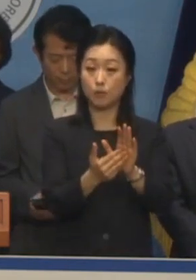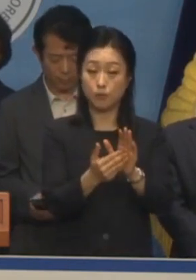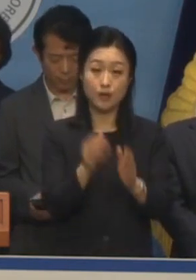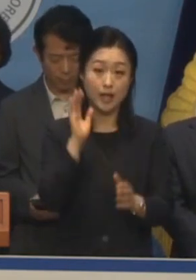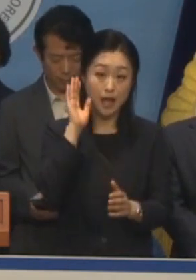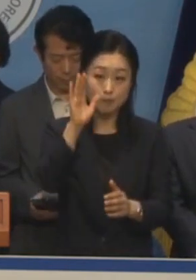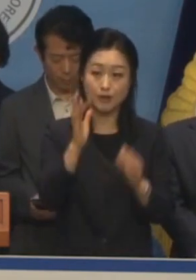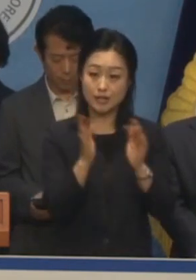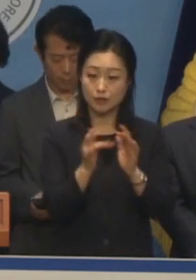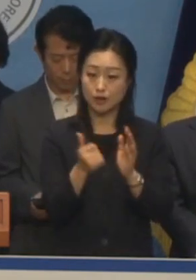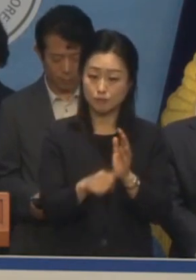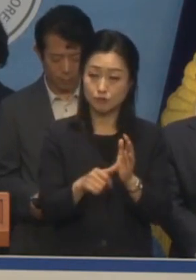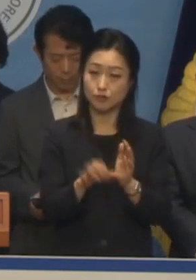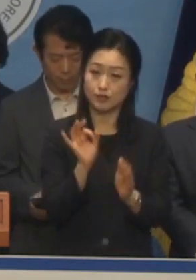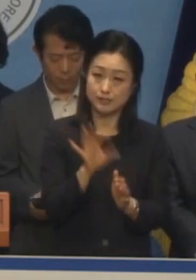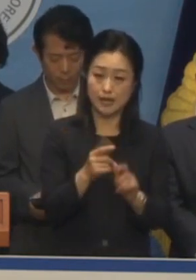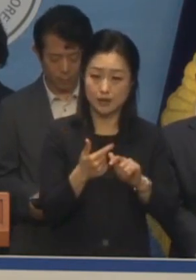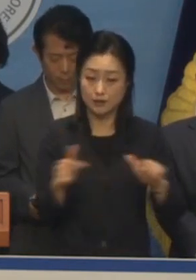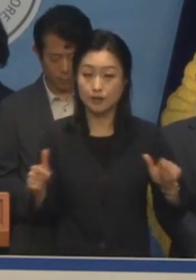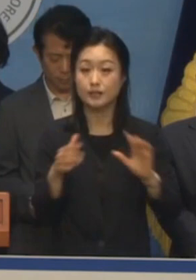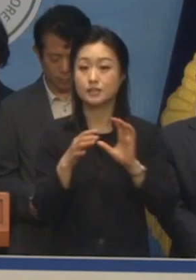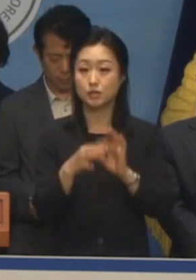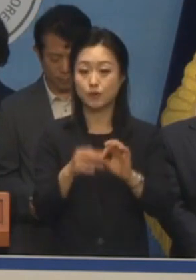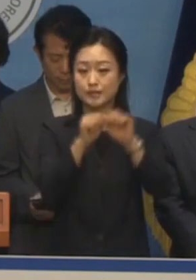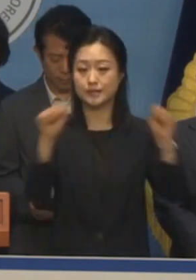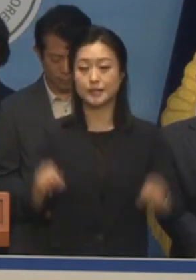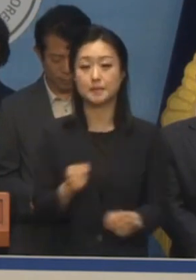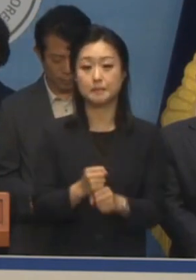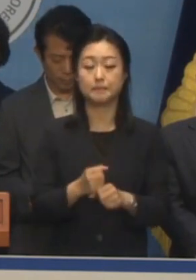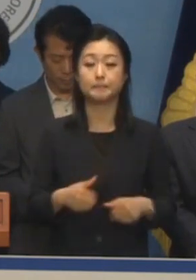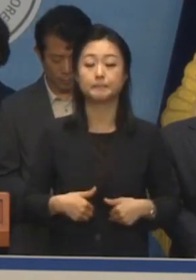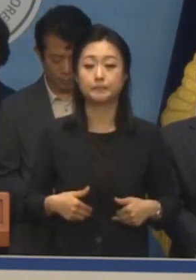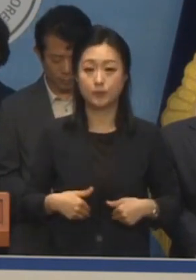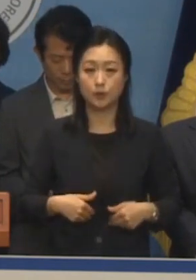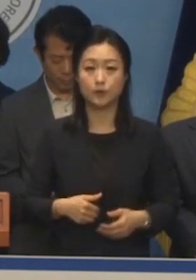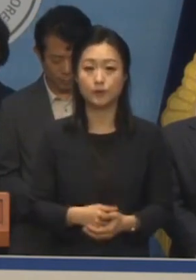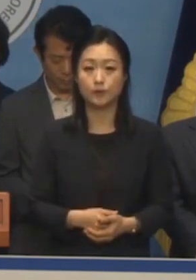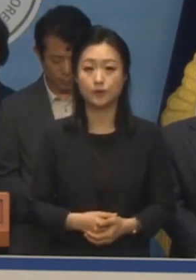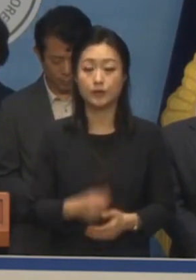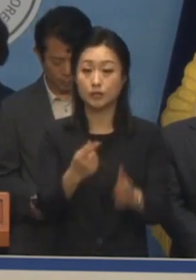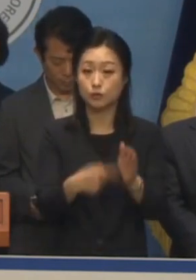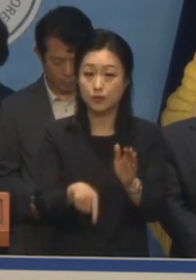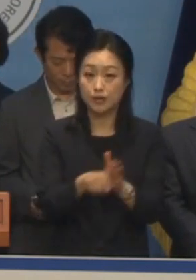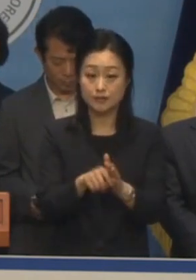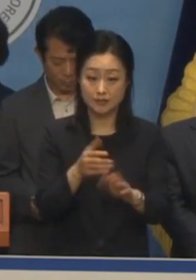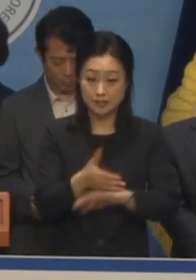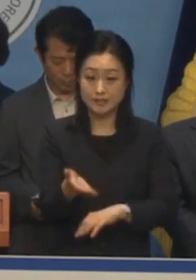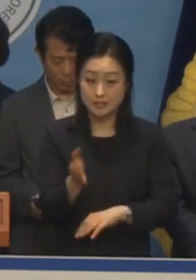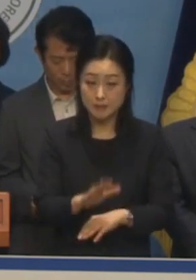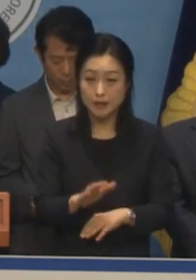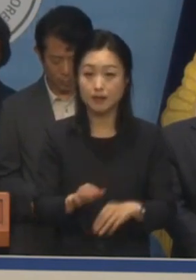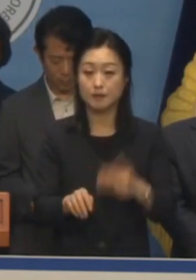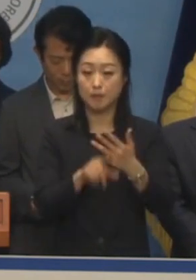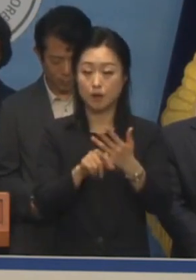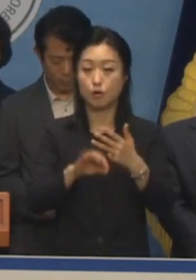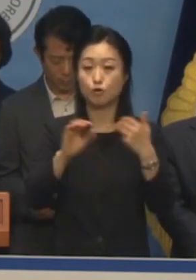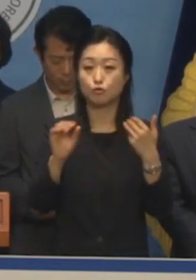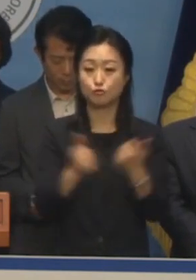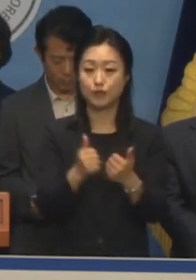지속 가능한 온라인 플랫폼 시장을 만들어야만 합니다. 이를 위해서는 늦었지만 8월